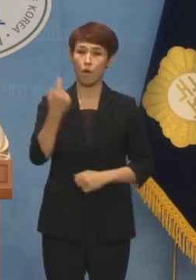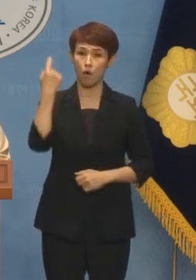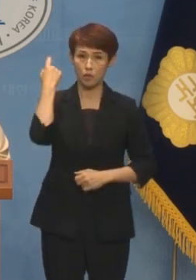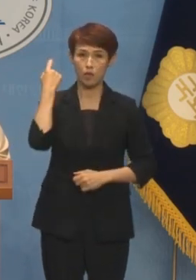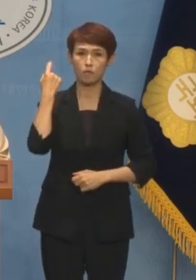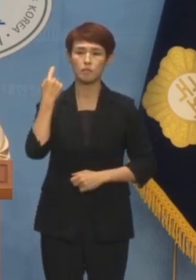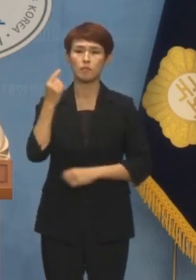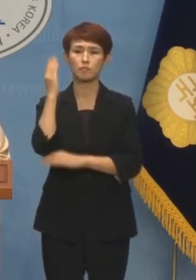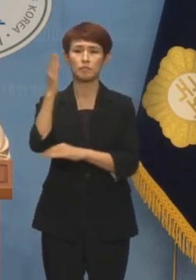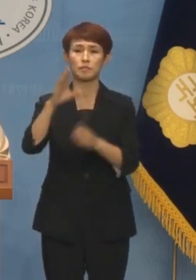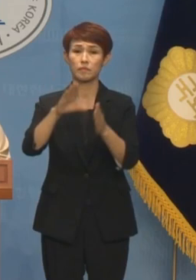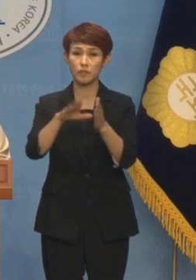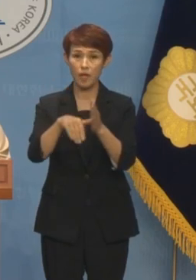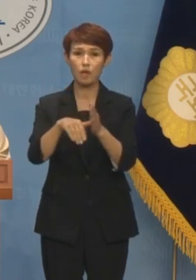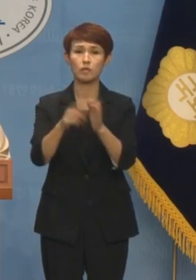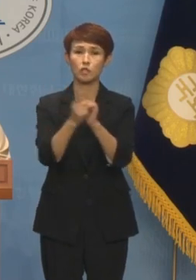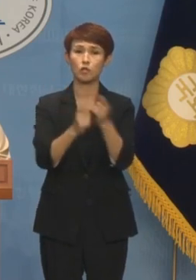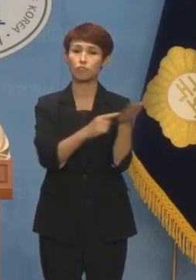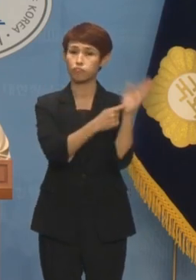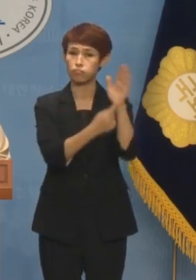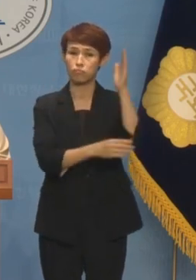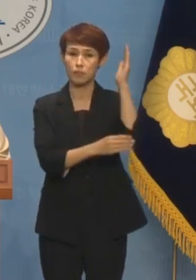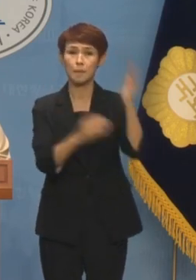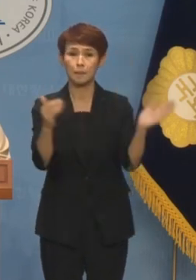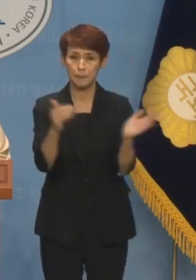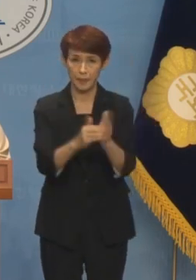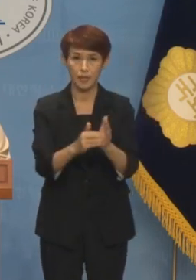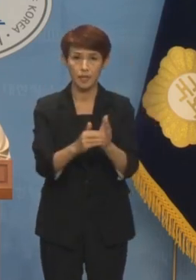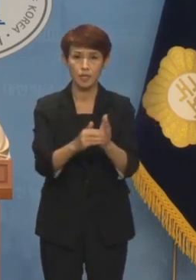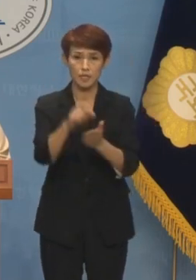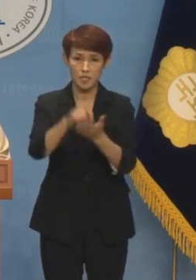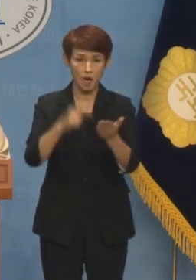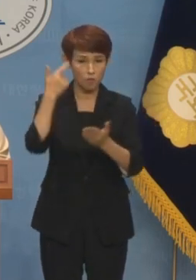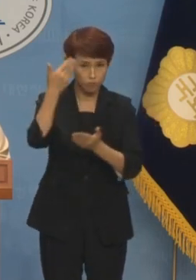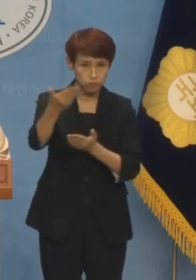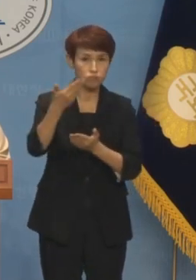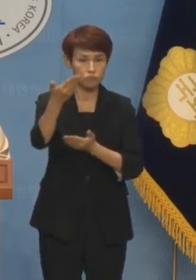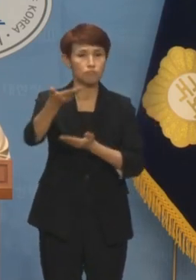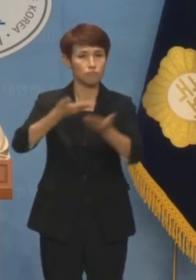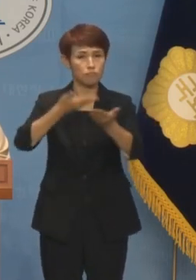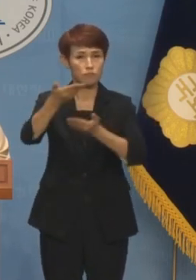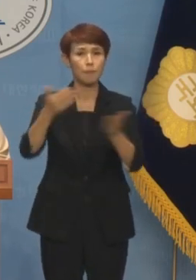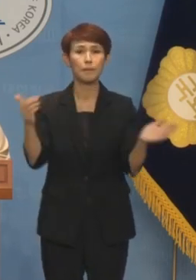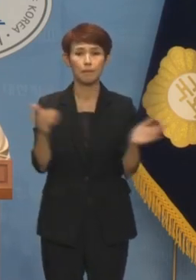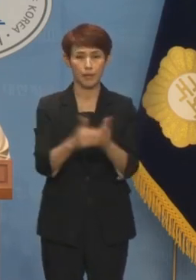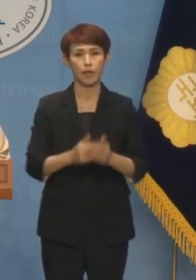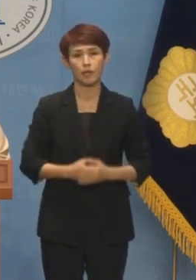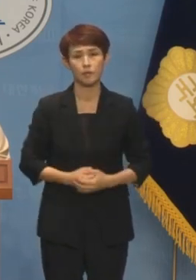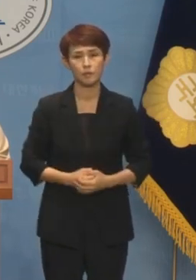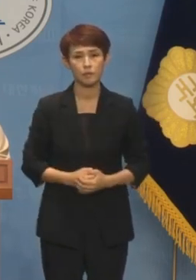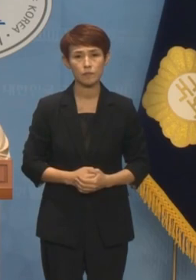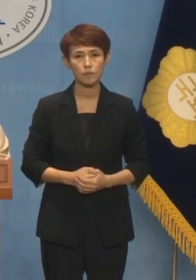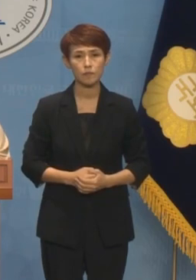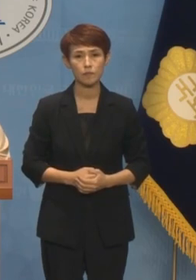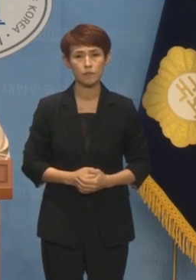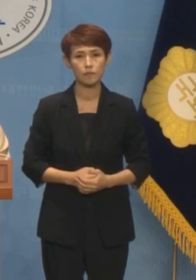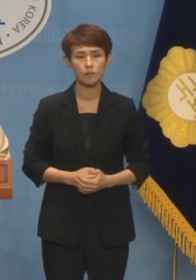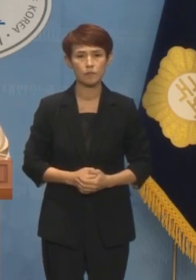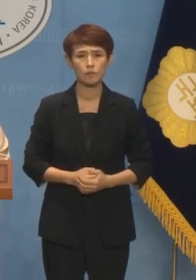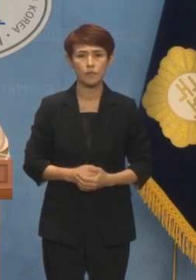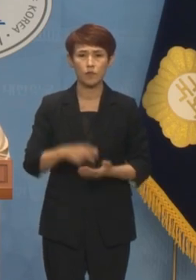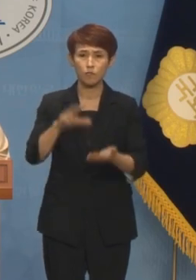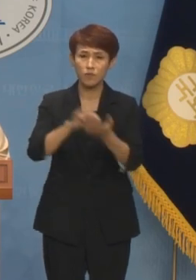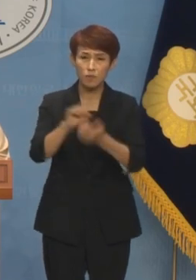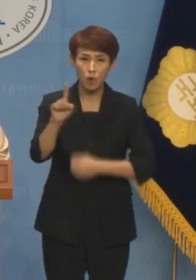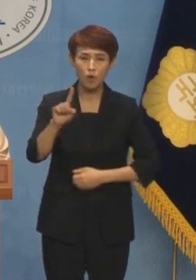인선 브리핑에서는 직접 나와서 기자들에게 질문까지 받았습니다.